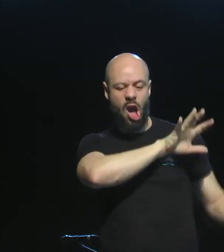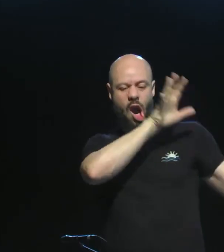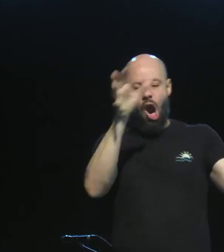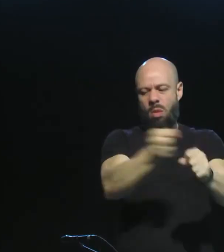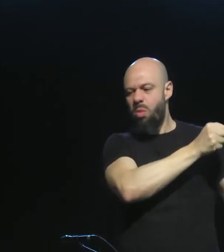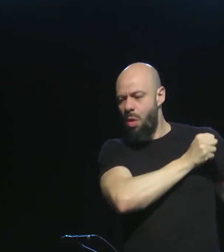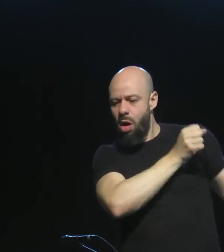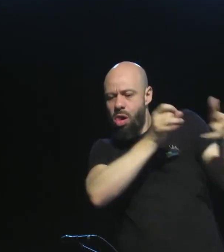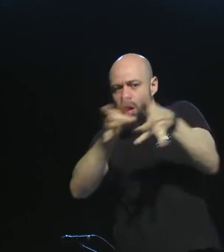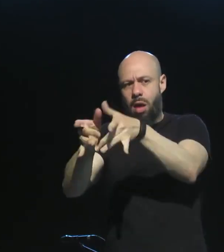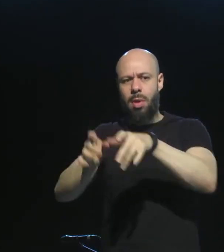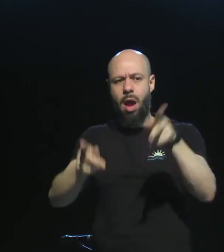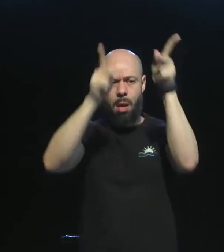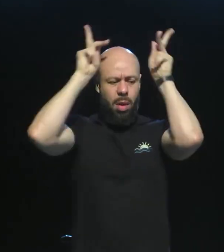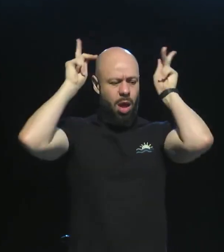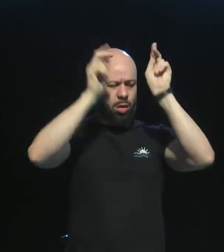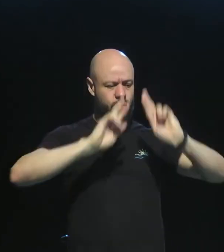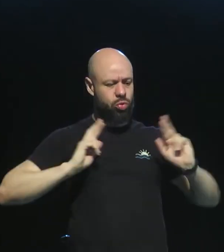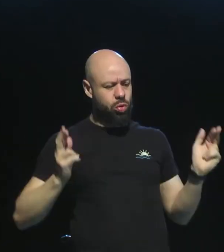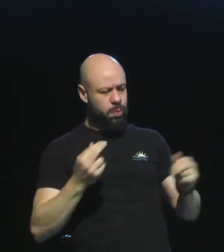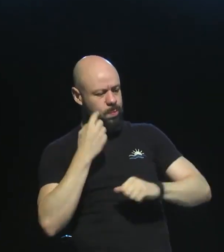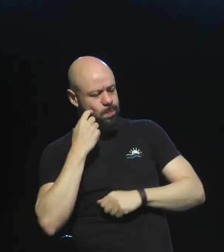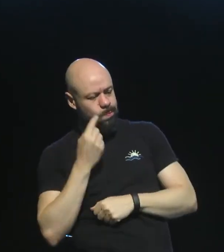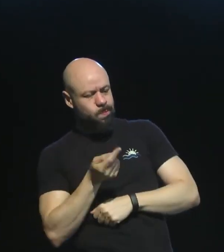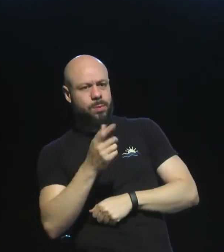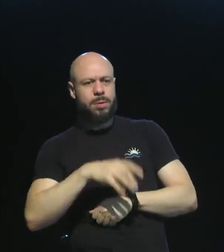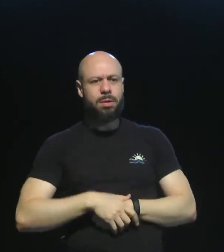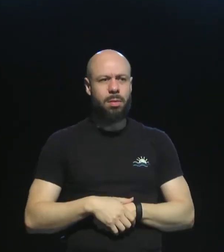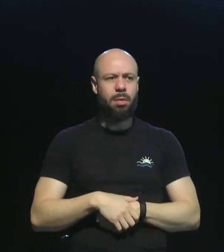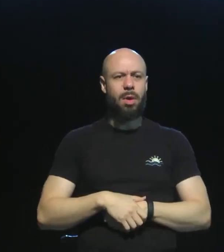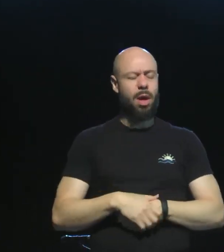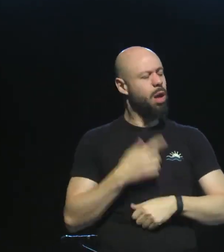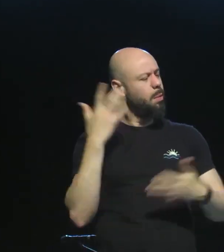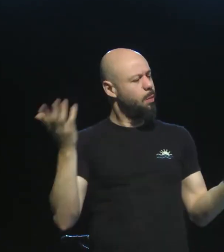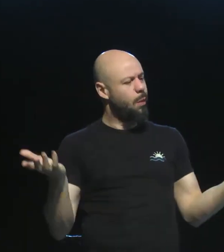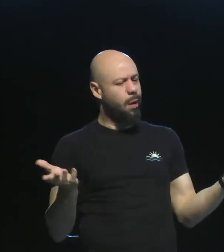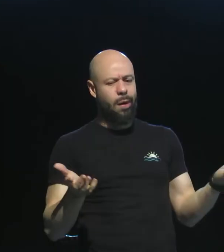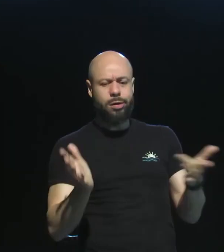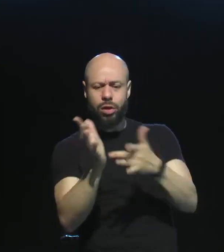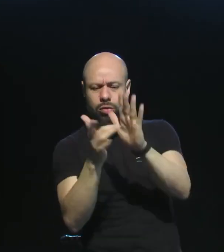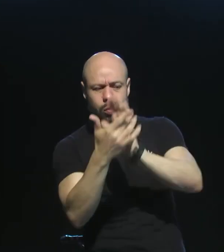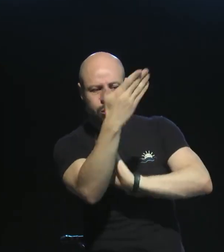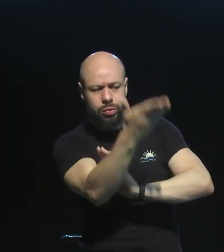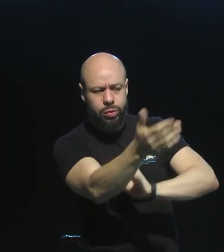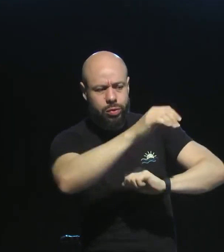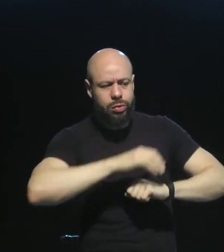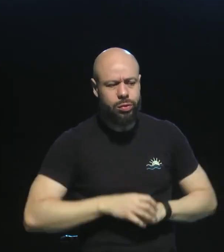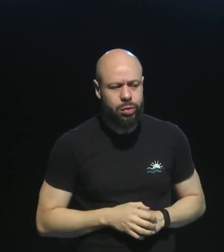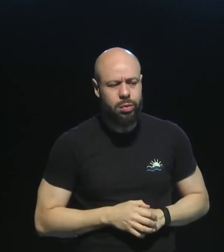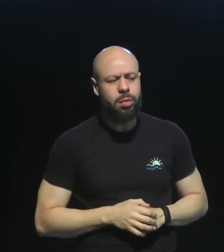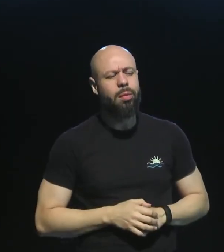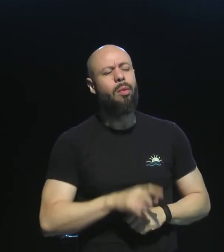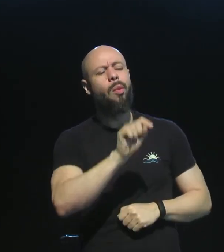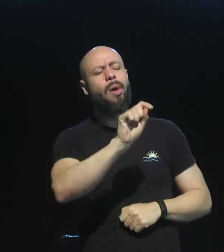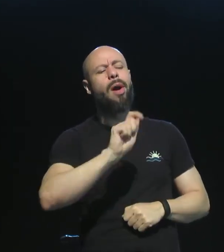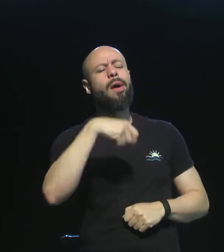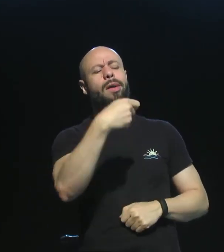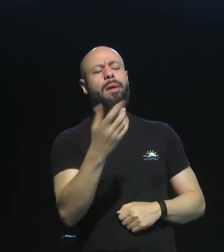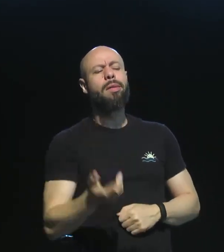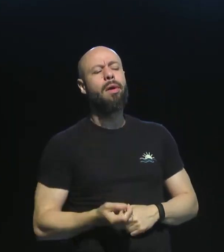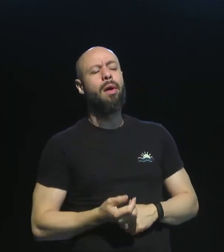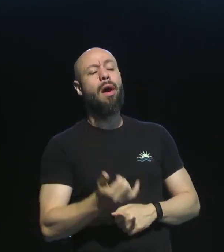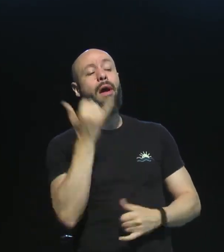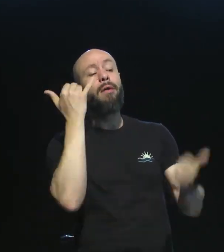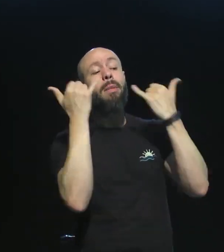e o condenasse à morte. E ele começou a arguir a Jesus, perguntar a respeito de Jesus, queria saber algumas